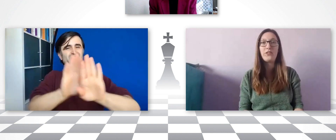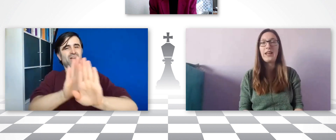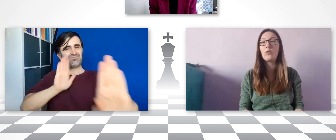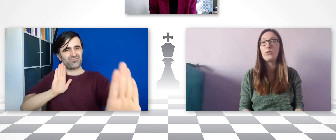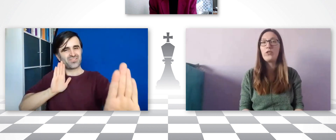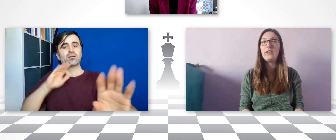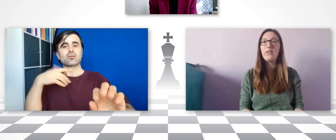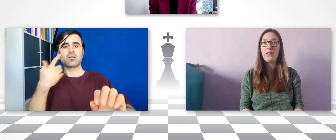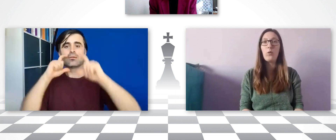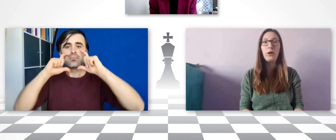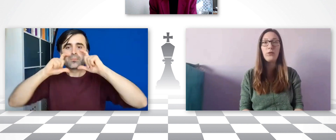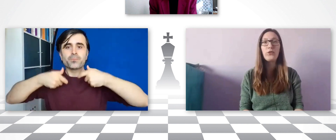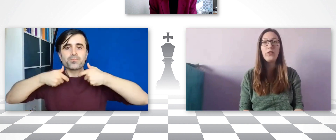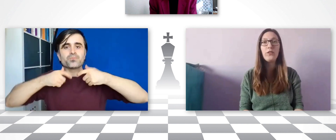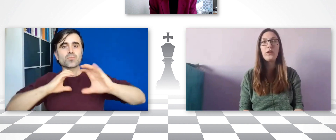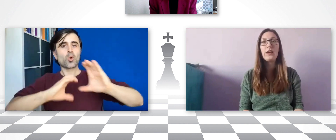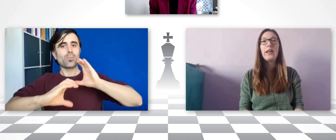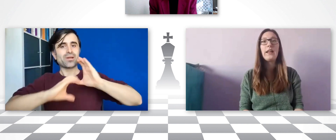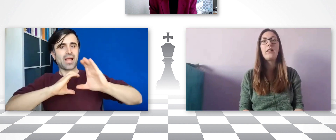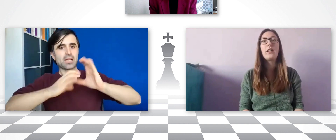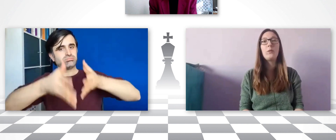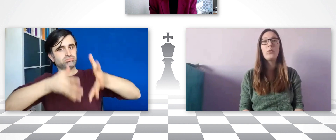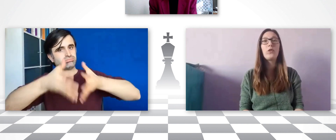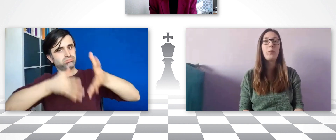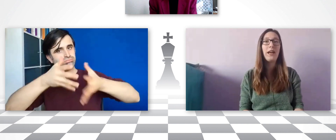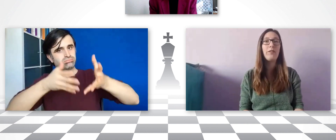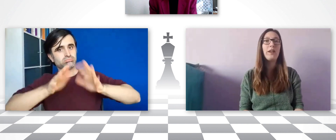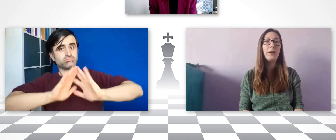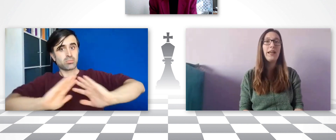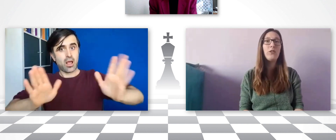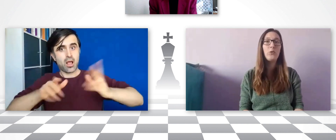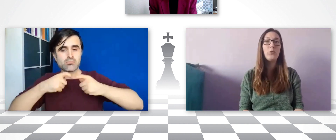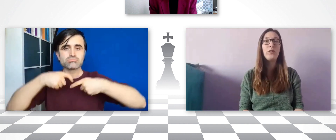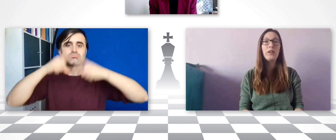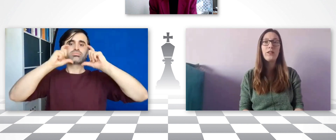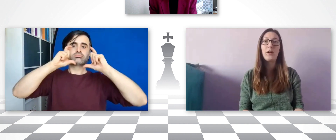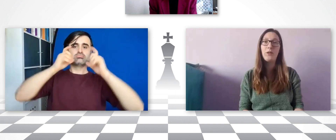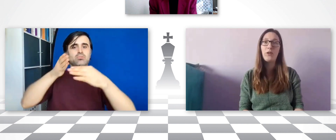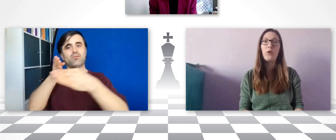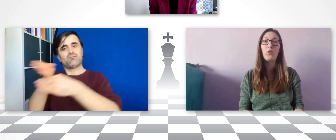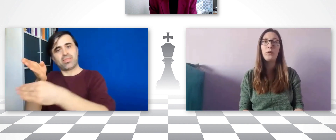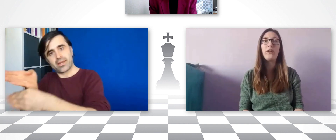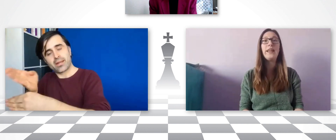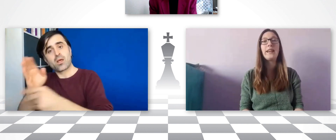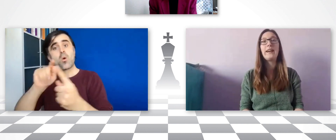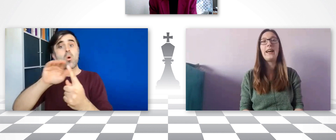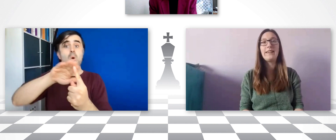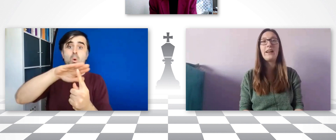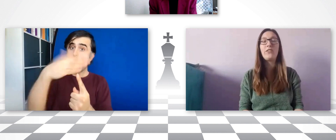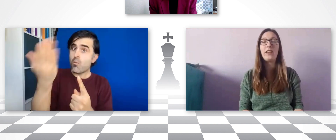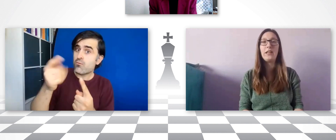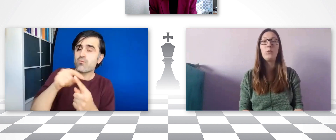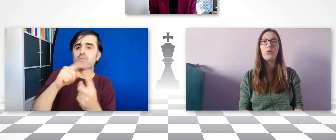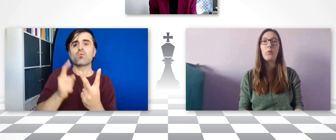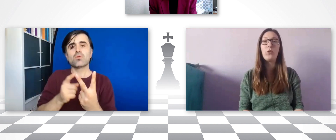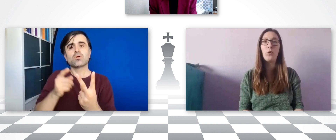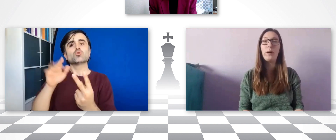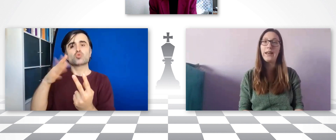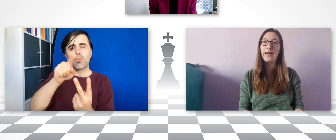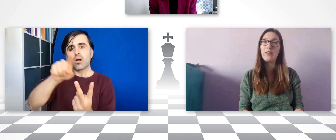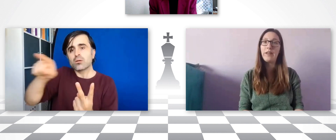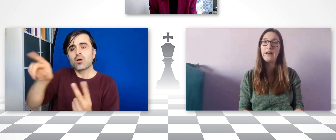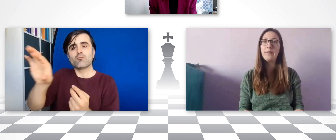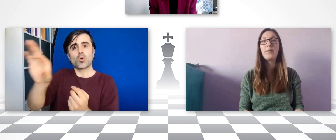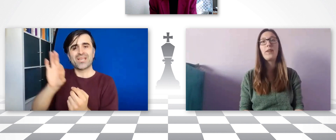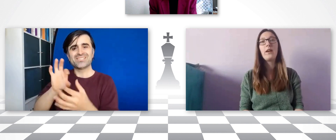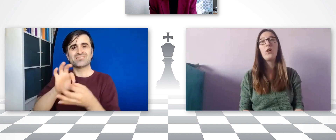blijven, staan of zittend, wel op afstand. En dan kan je je mondkapje even naar beneden doen, kan je met elkaar communiceren. En daarna zet je je mondkapje op en ga